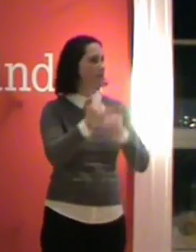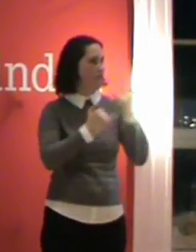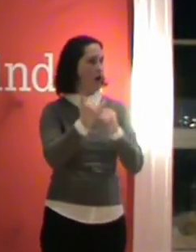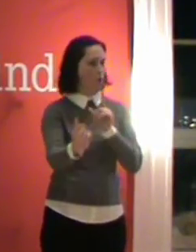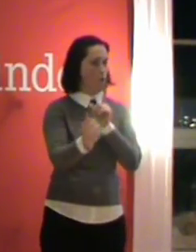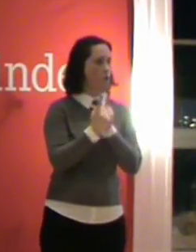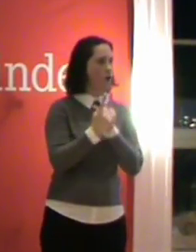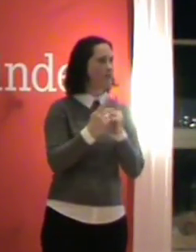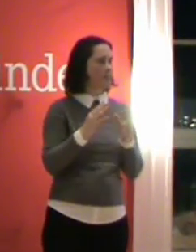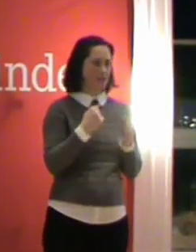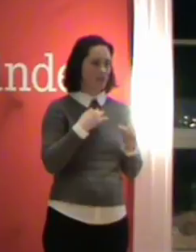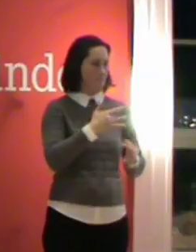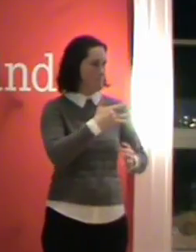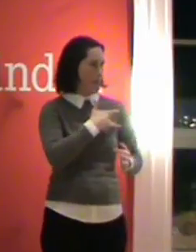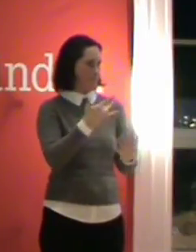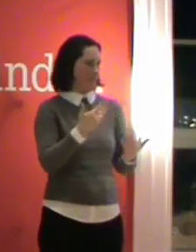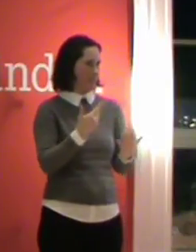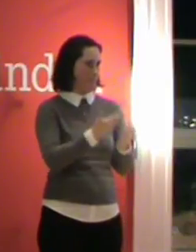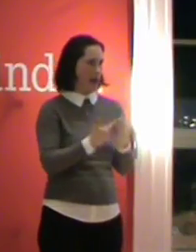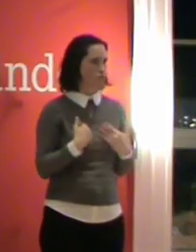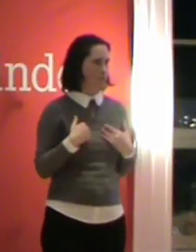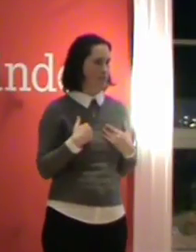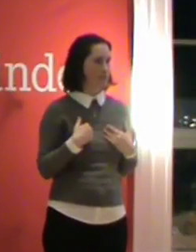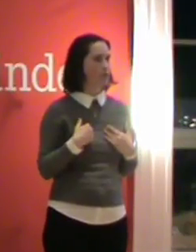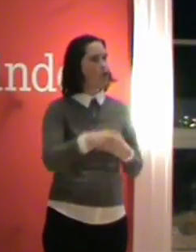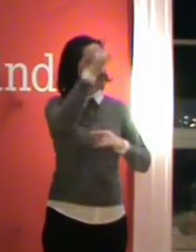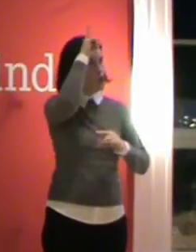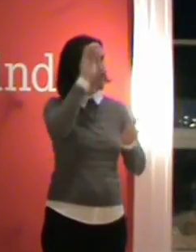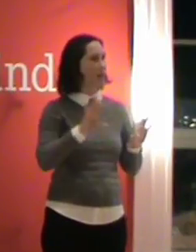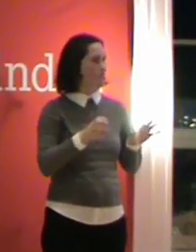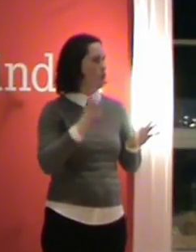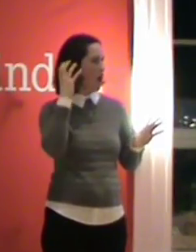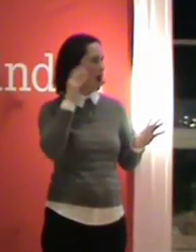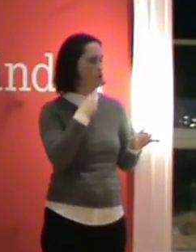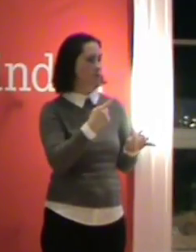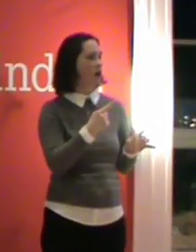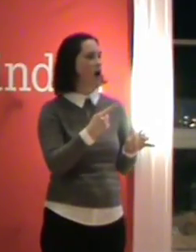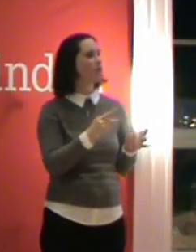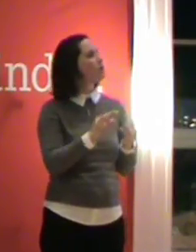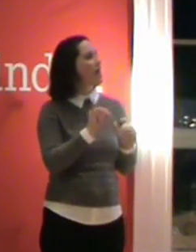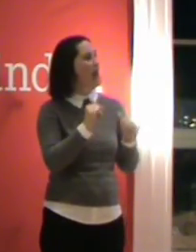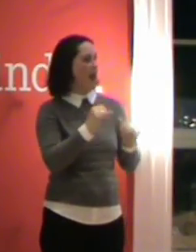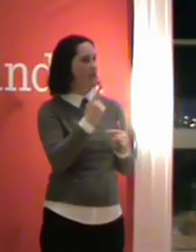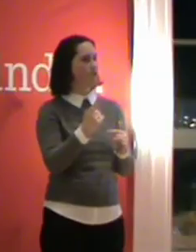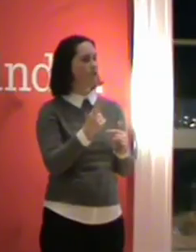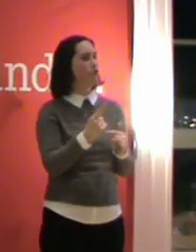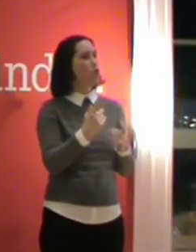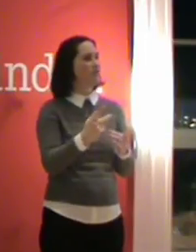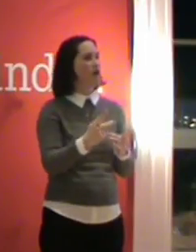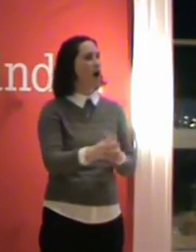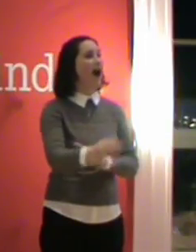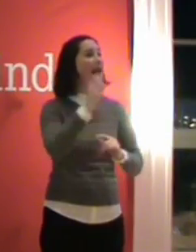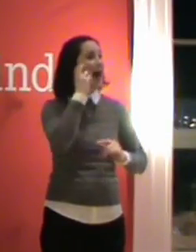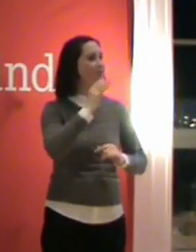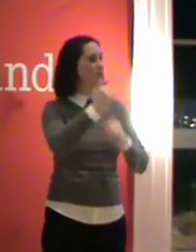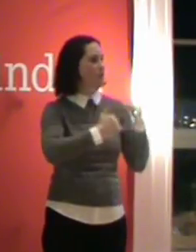hat, so als Erlebnis, das war, dass ich in einer Live-Sendung des Deutschlandfunks saß über Altersarmut und eine alte Frau aus München rief